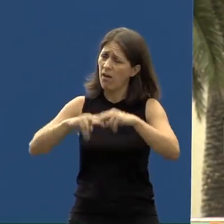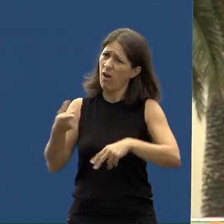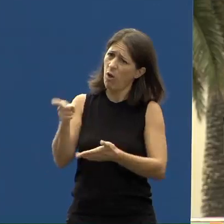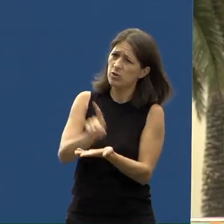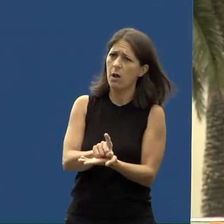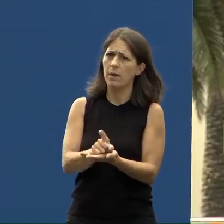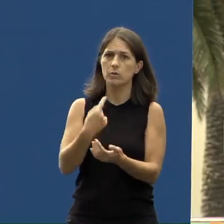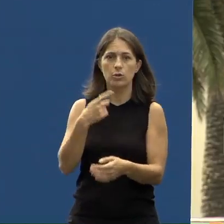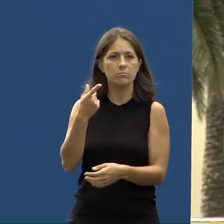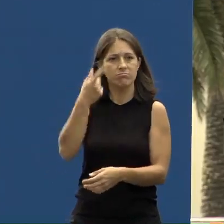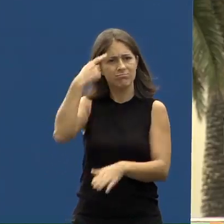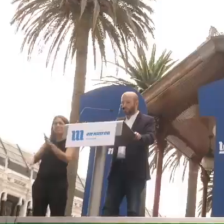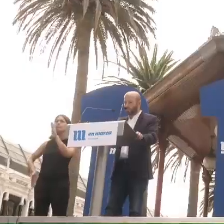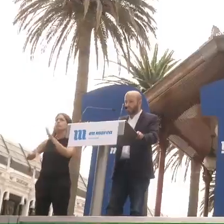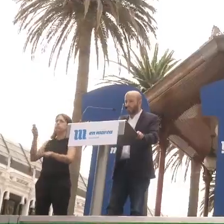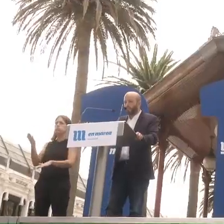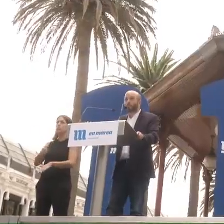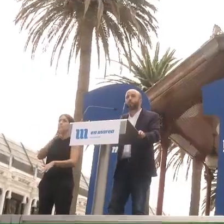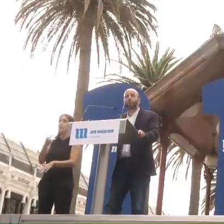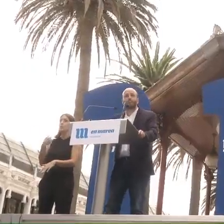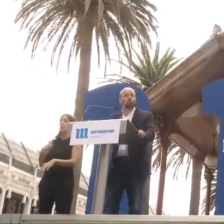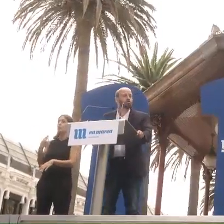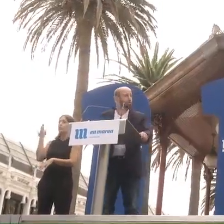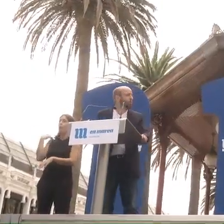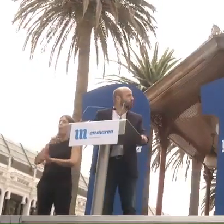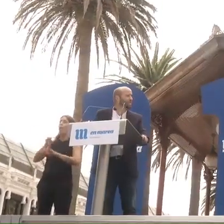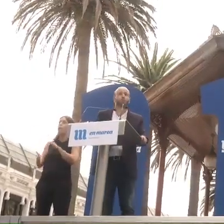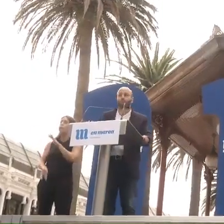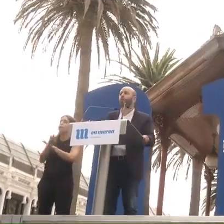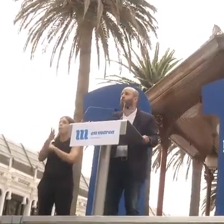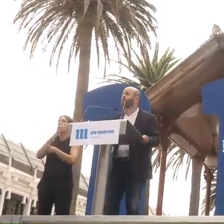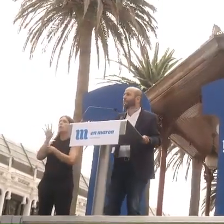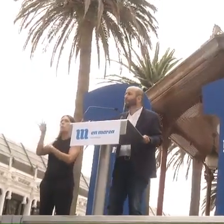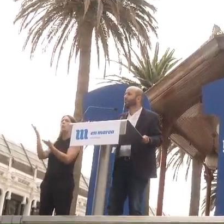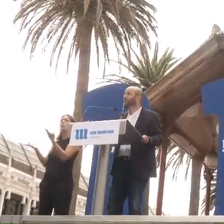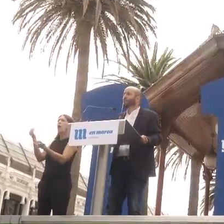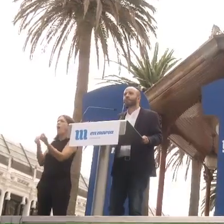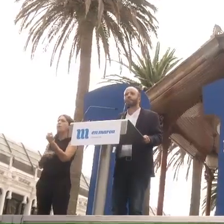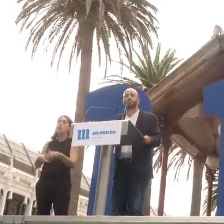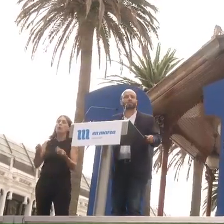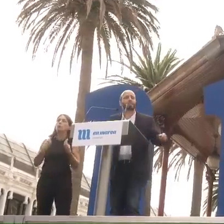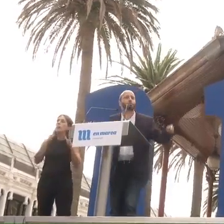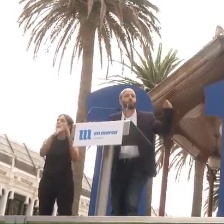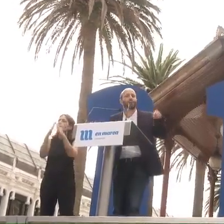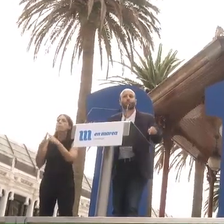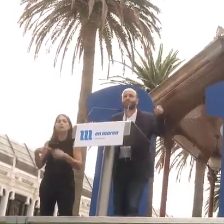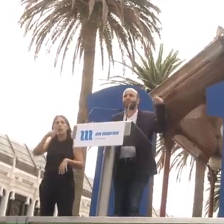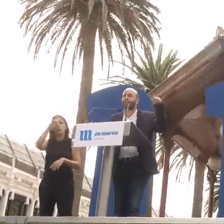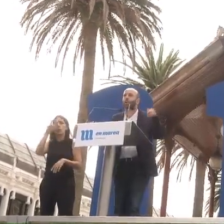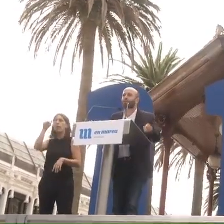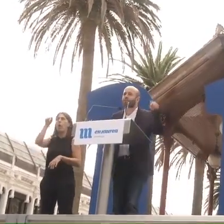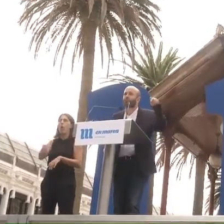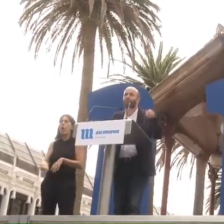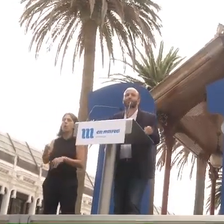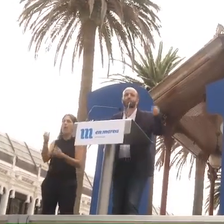iso formamos En Marea. Porque un país xusto preocúpase pola súa vivenda, e a día de hoxe seguimos sofrendo